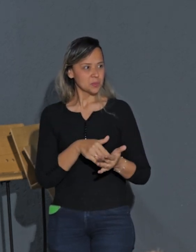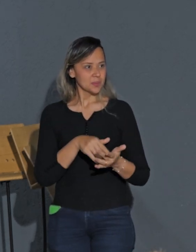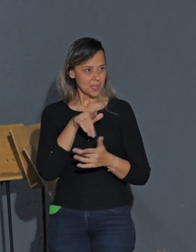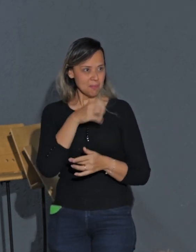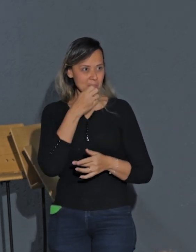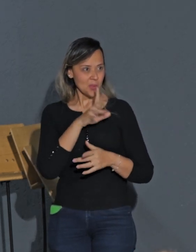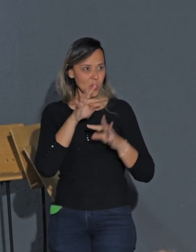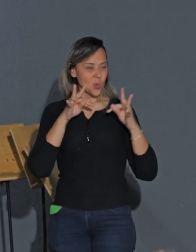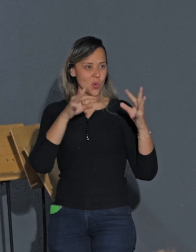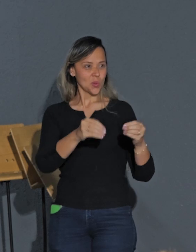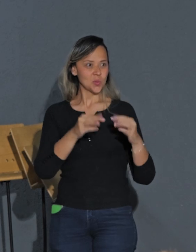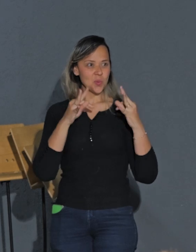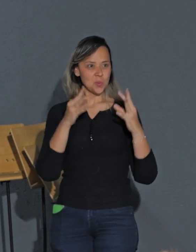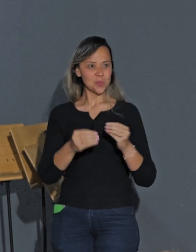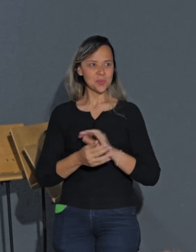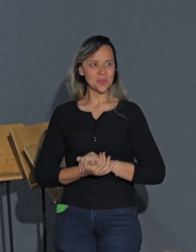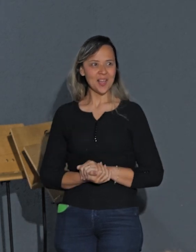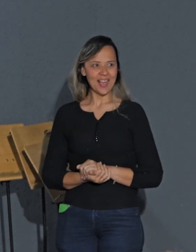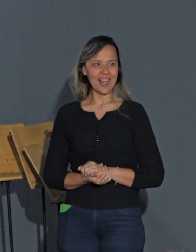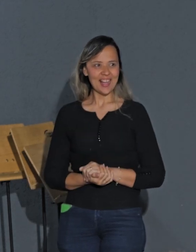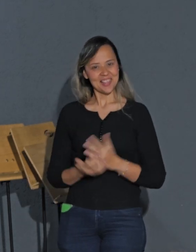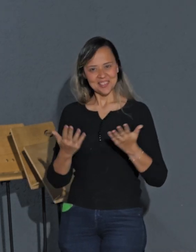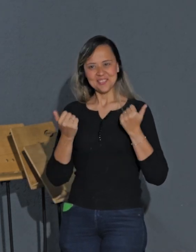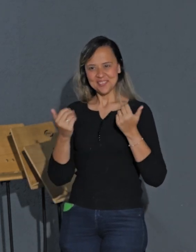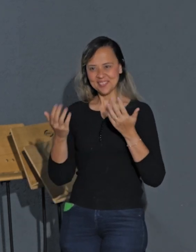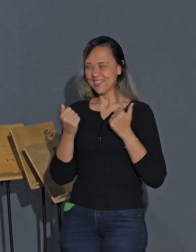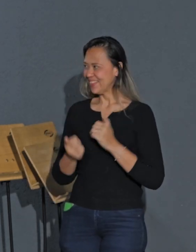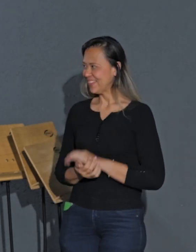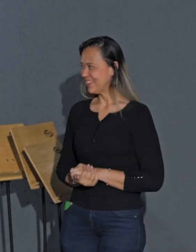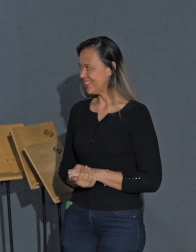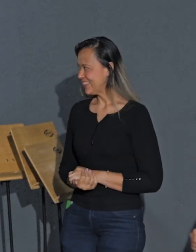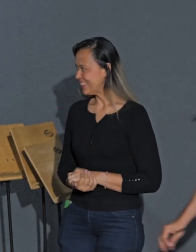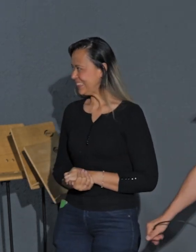aquela boa com todo mundo? Então, venham para cá, galera.